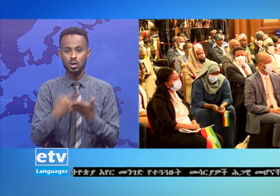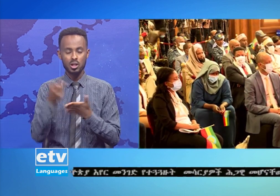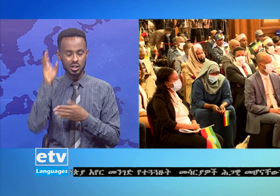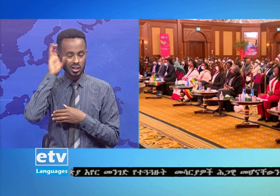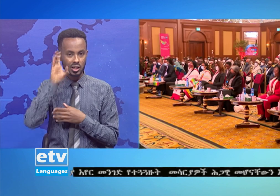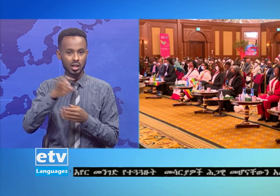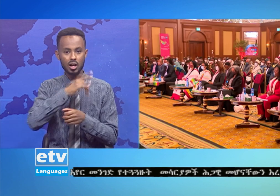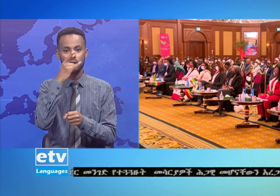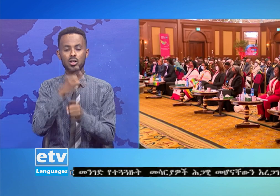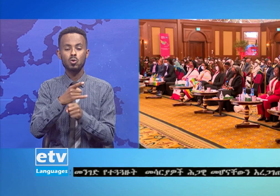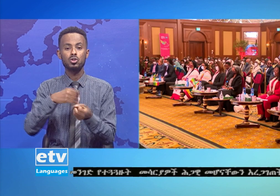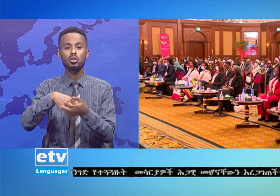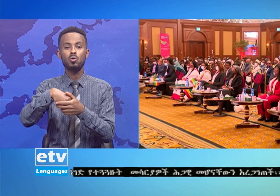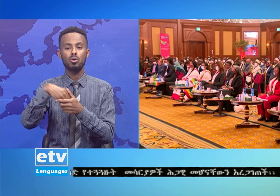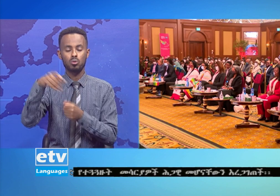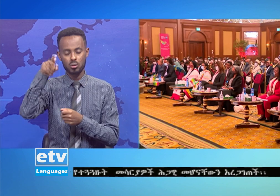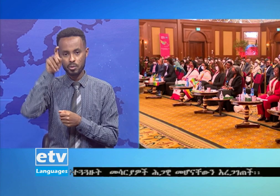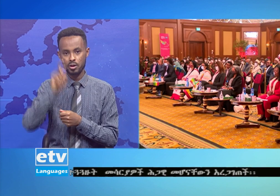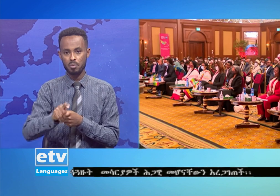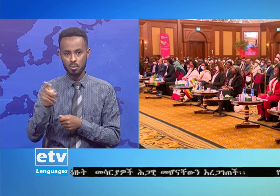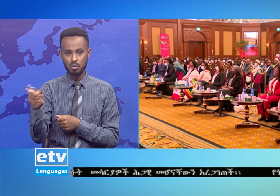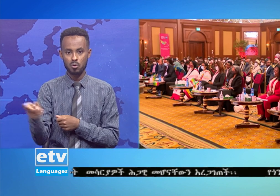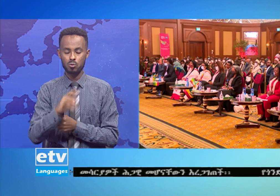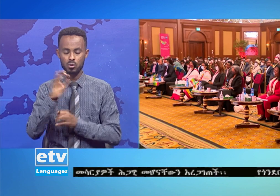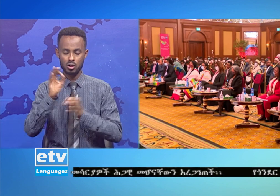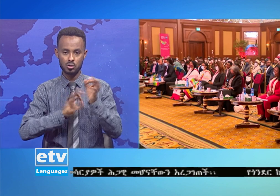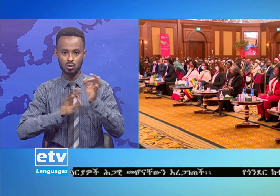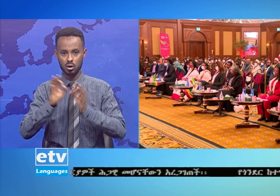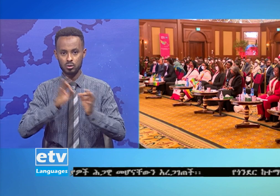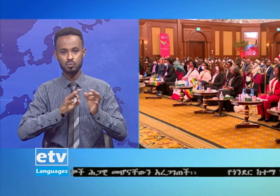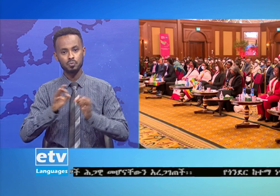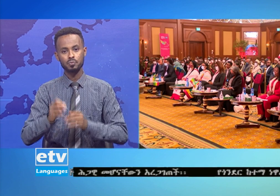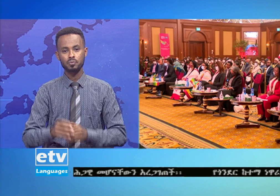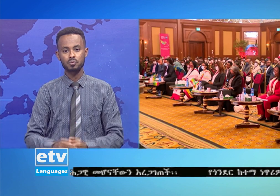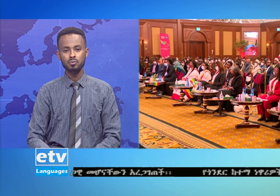ግዴታ ዜጎች ሊወጡት የሚገባው እንደሆነም ተገልጿል።